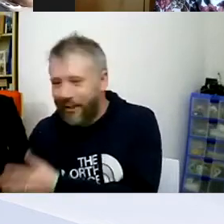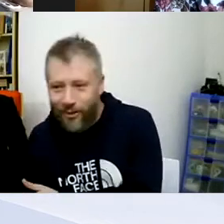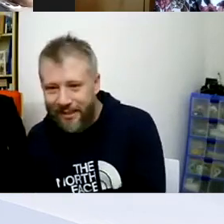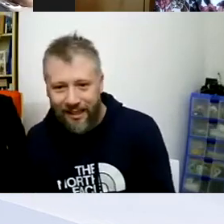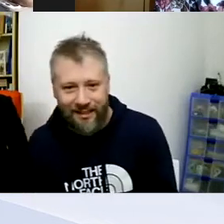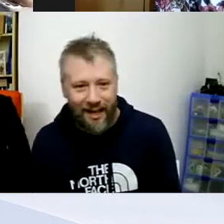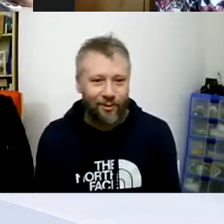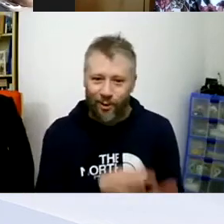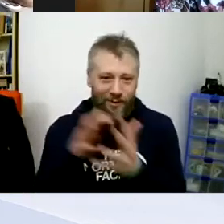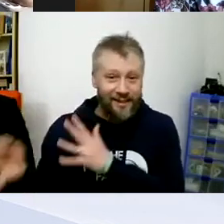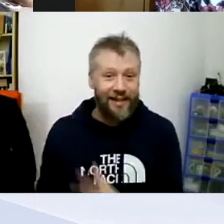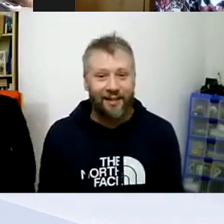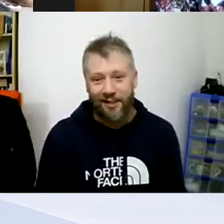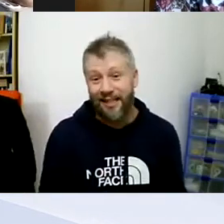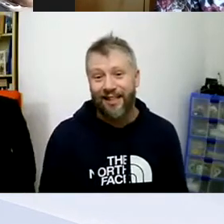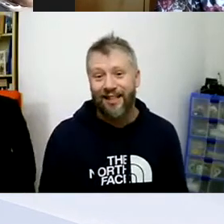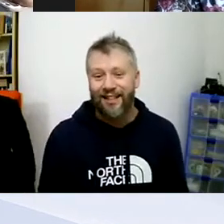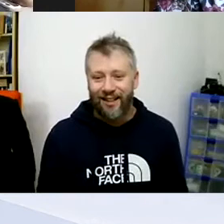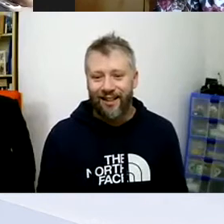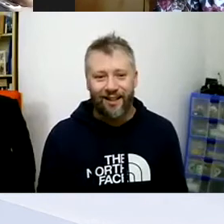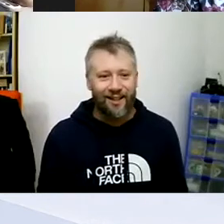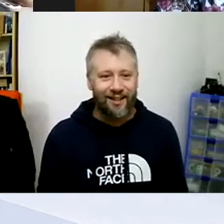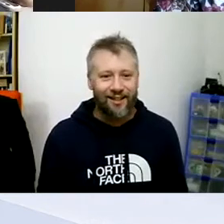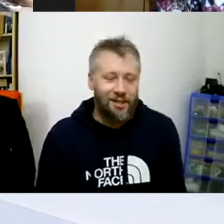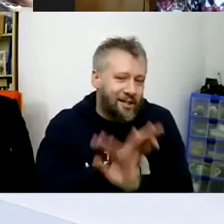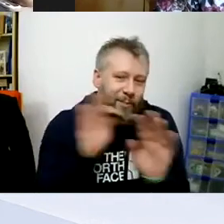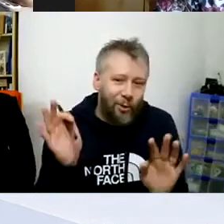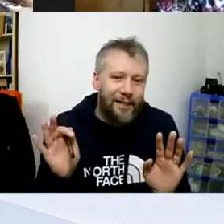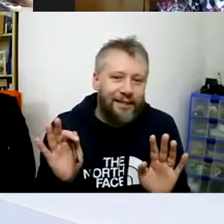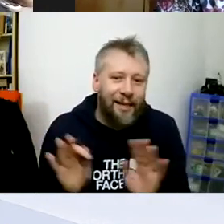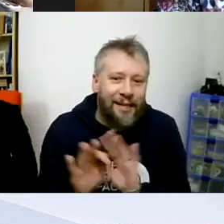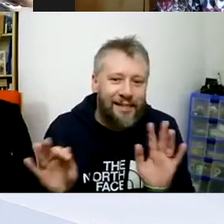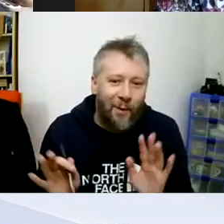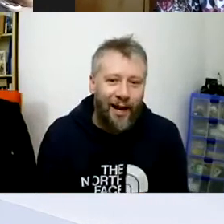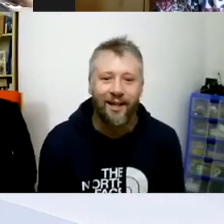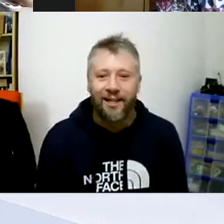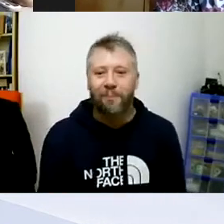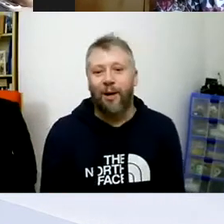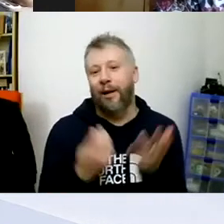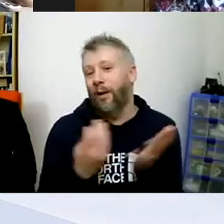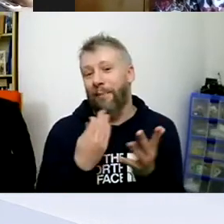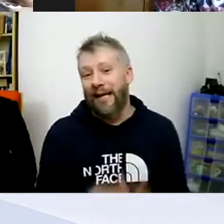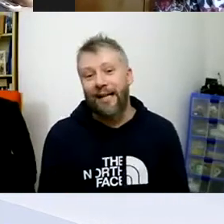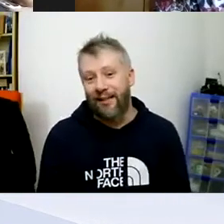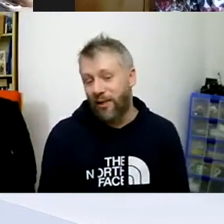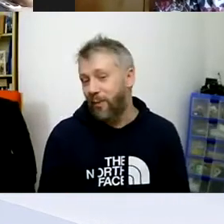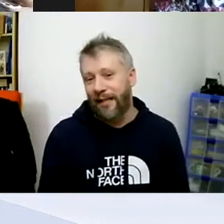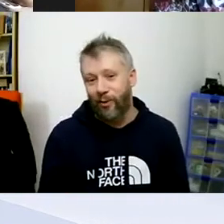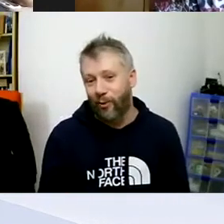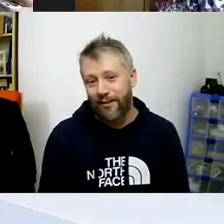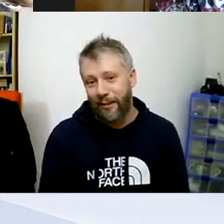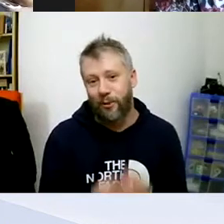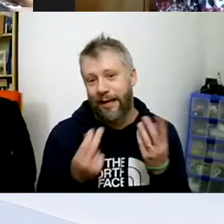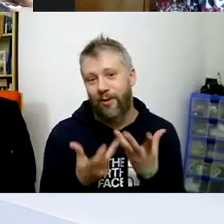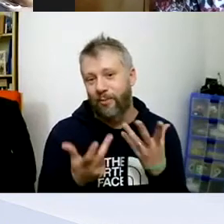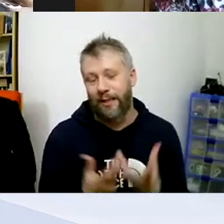il mercoledì siamo rientrati, una roba del genere. Quindi... Che meraviglia! Ma ci è andata benissimo, Però ecco, l'America devi aspettare ancora